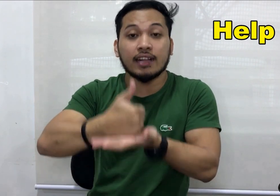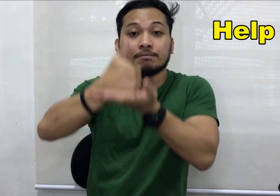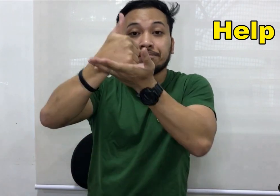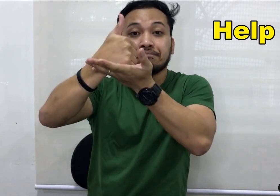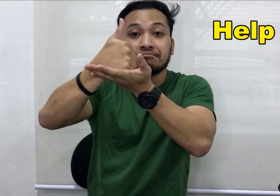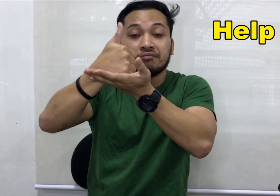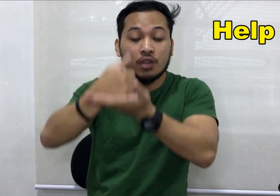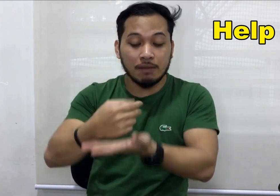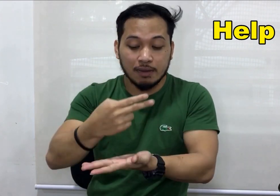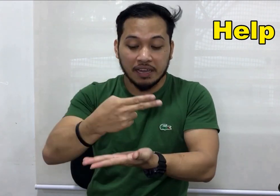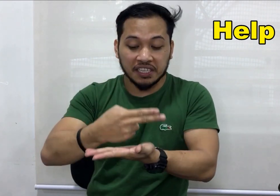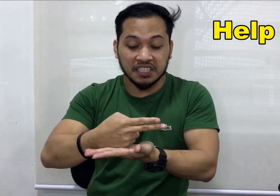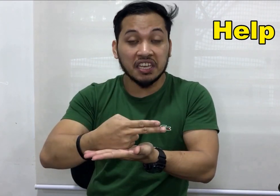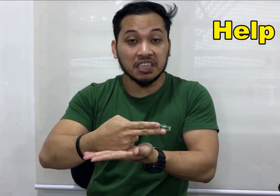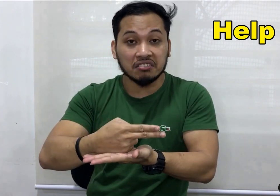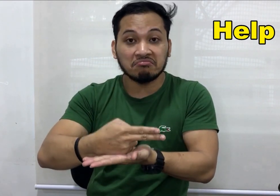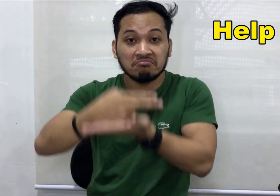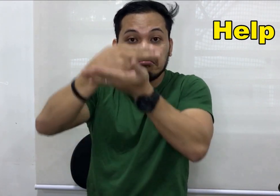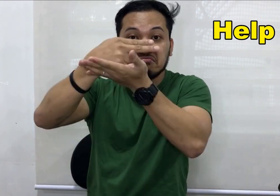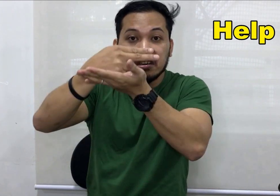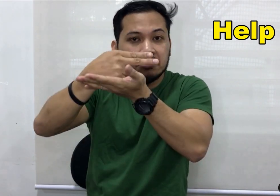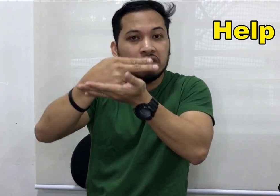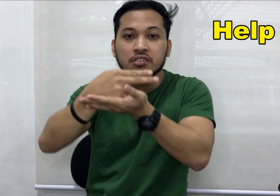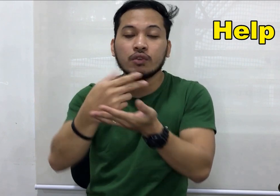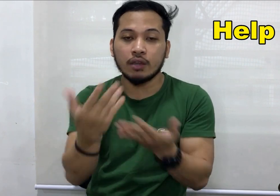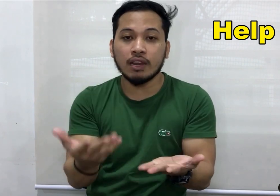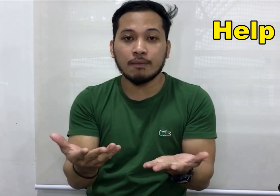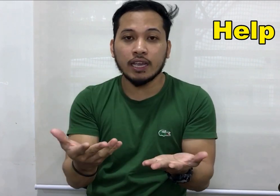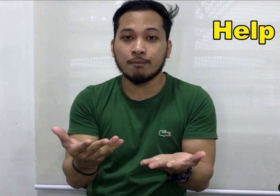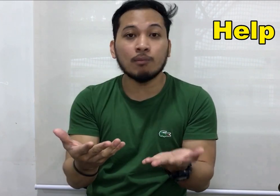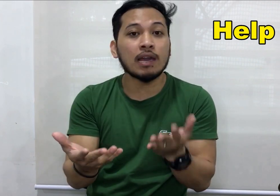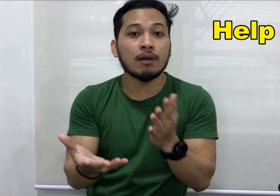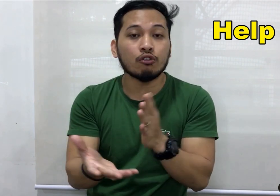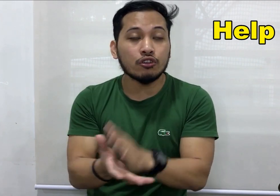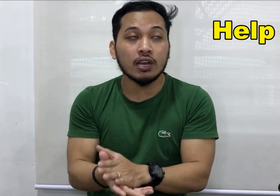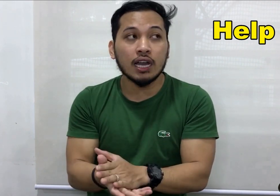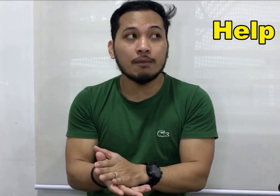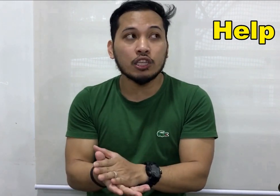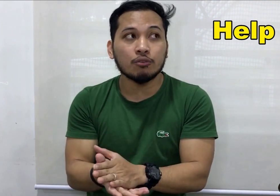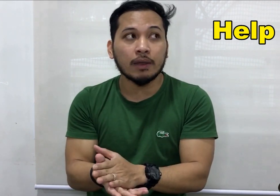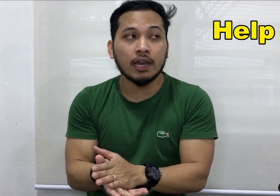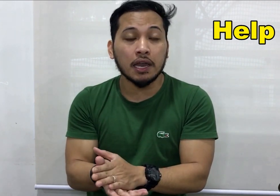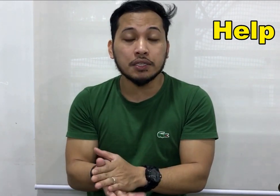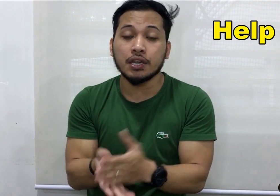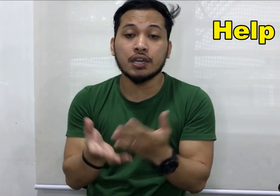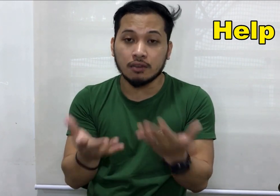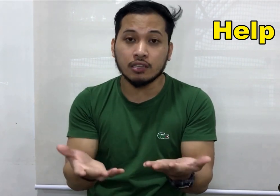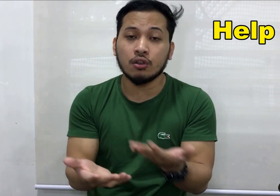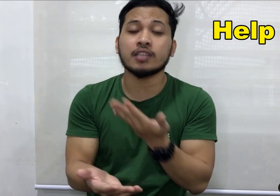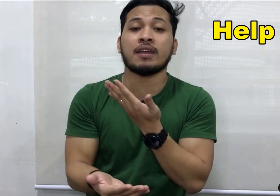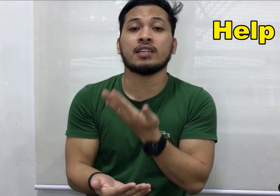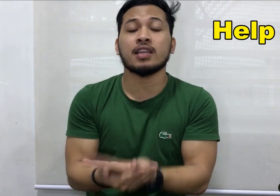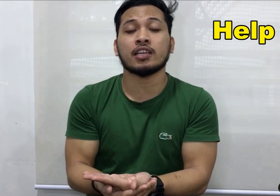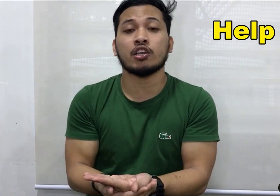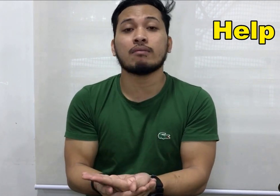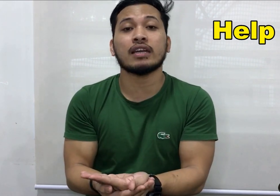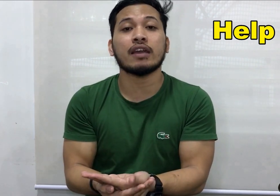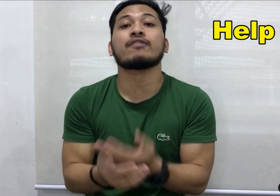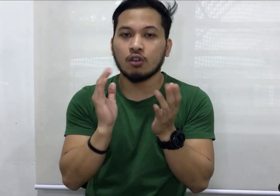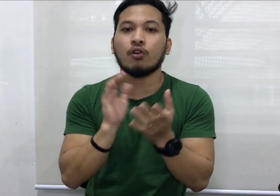help. Yung iba naman is ganito. So, it's okay. Walang magiging problema. Kung yun ang gagamitin nyo parehas, eh, as long as maiintindihan kayo ng mga guys,